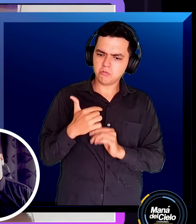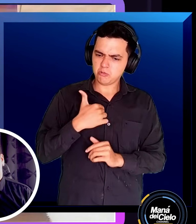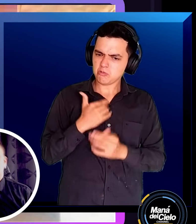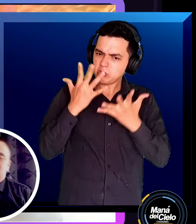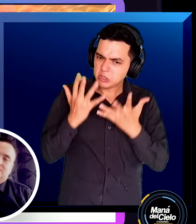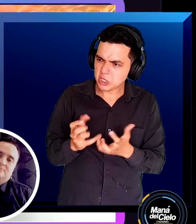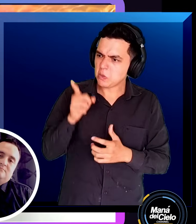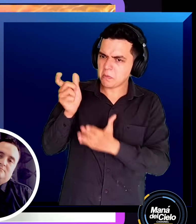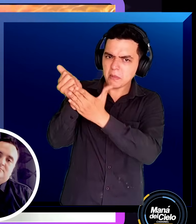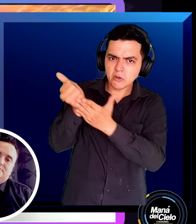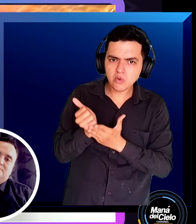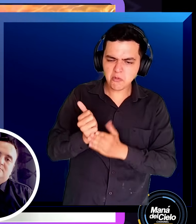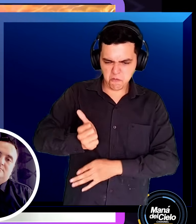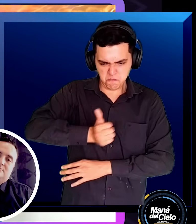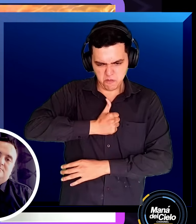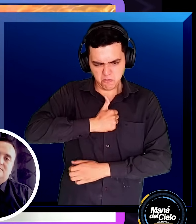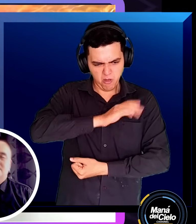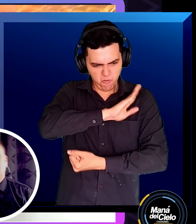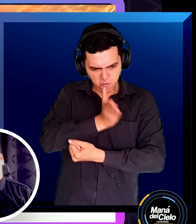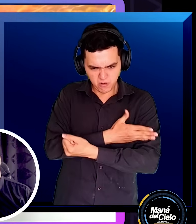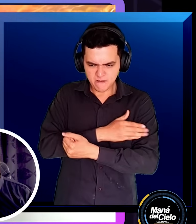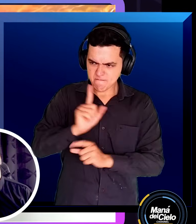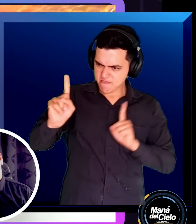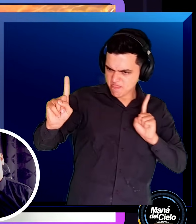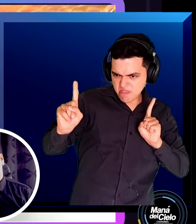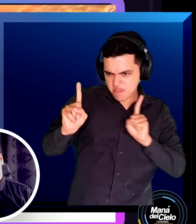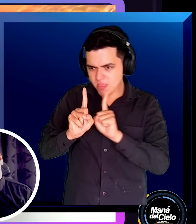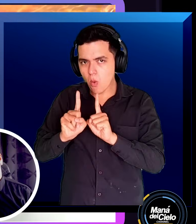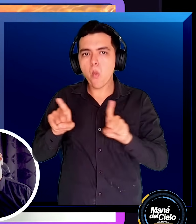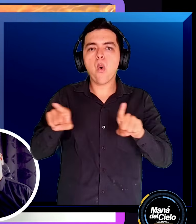Ese ciego que estaba por allá a la distancia,